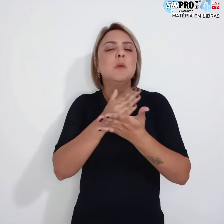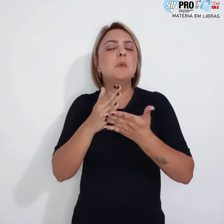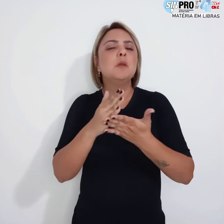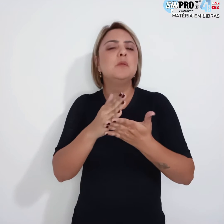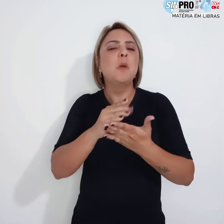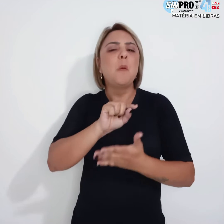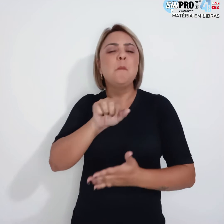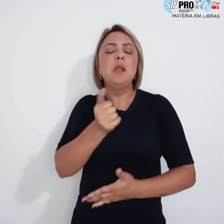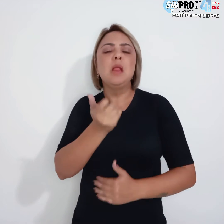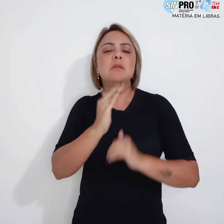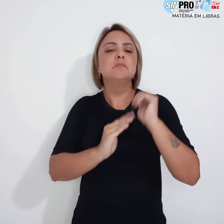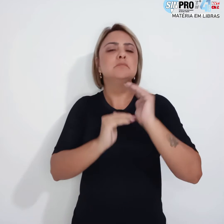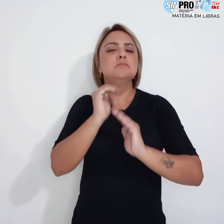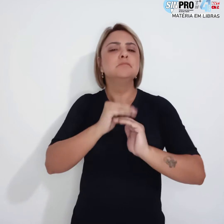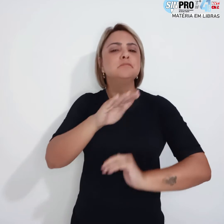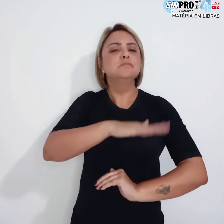de profissionais da educação.